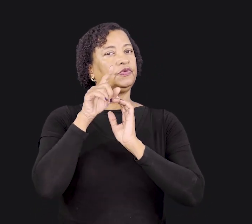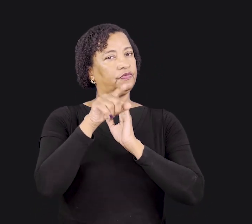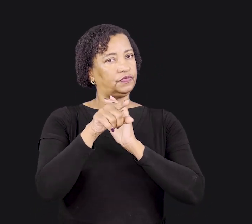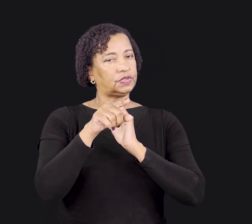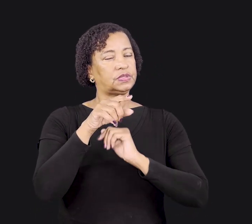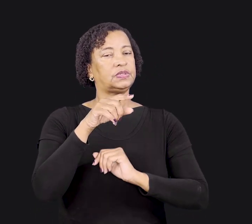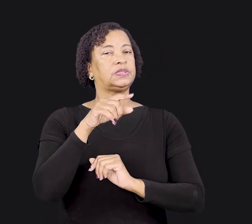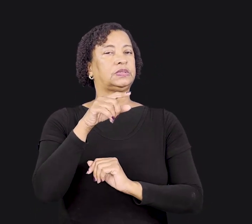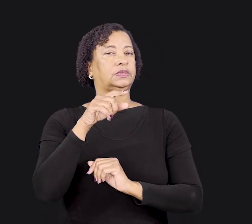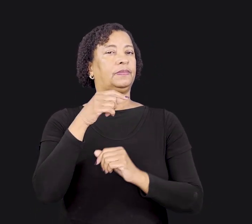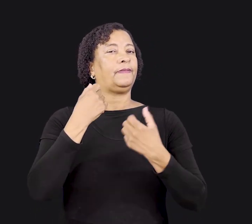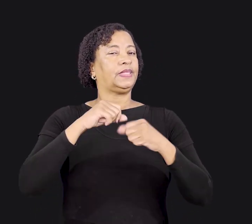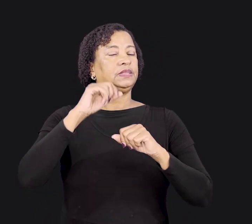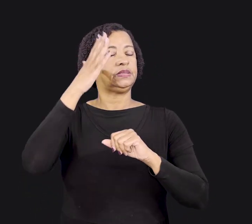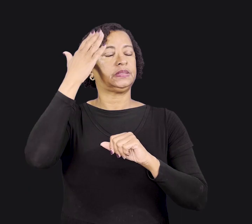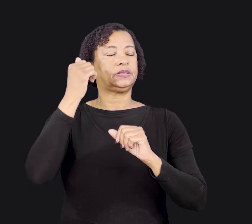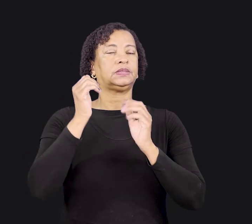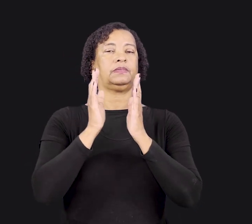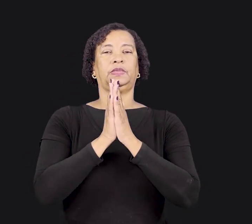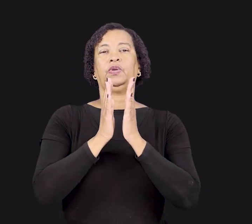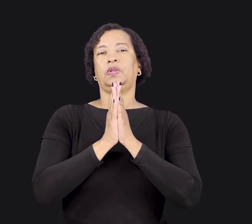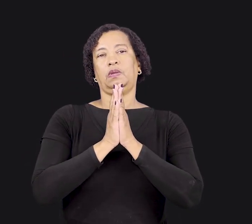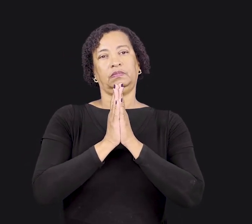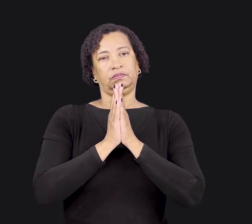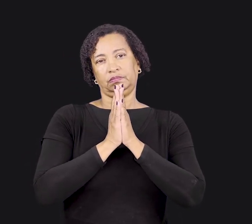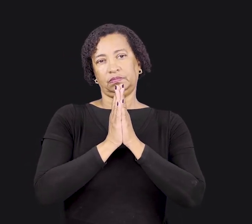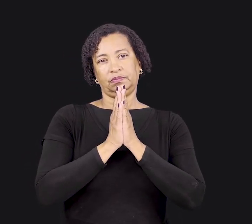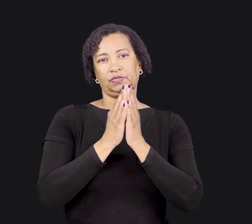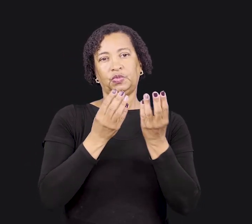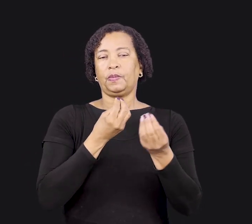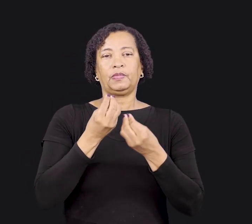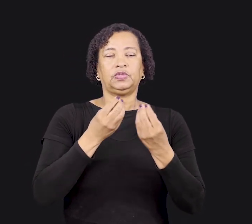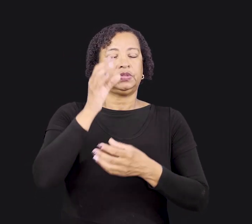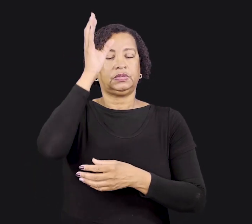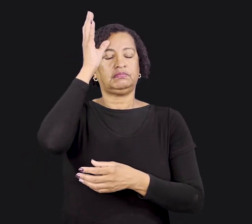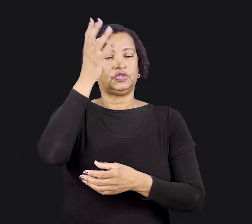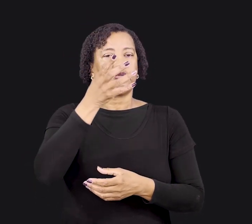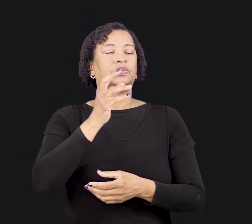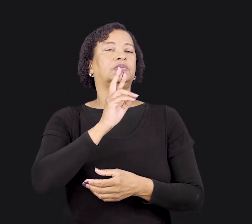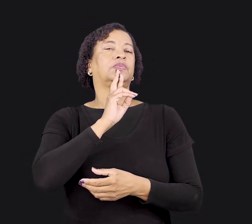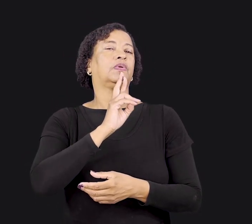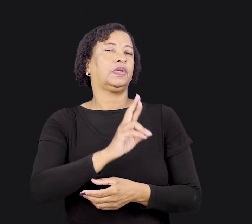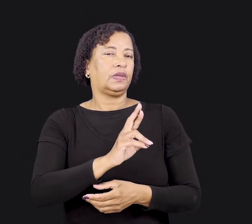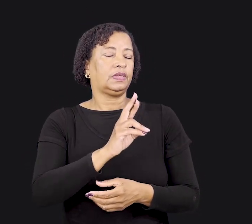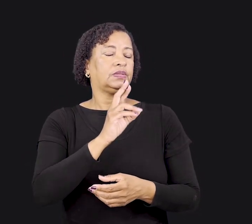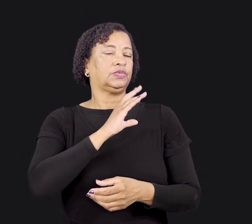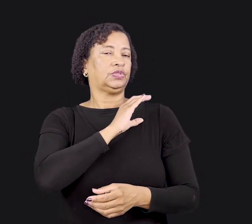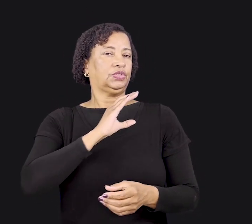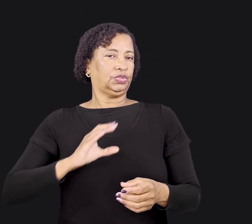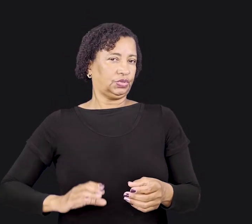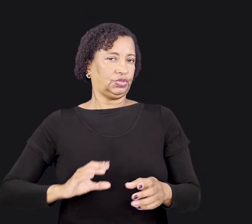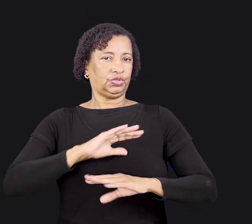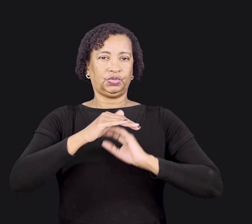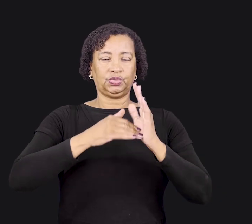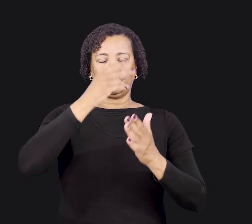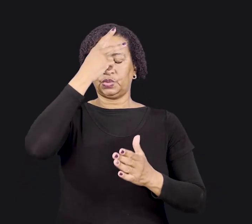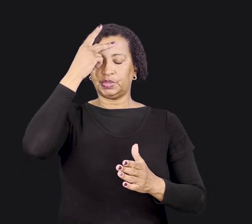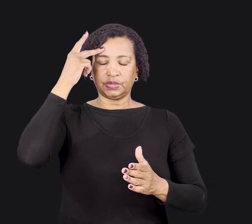Você tem de saber orar. Não há como ser parte da solução de Cristo para os problemas de toda aquela gente lá no sopé da montanha